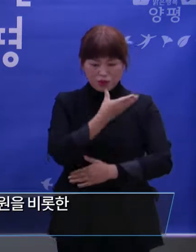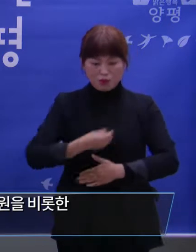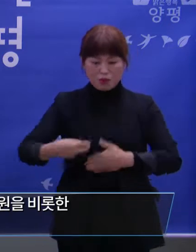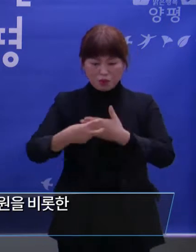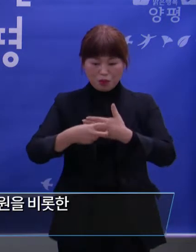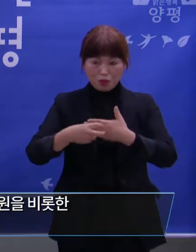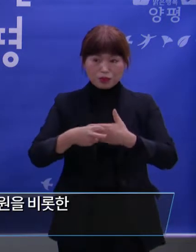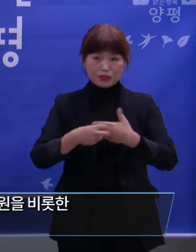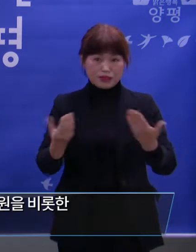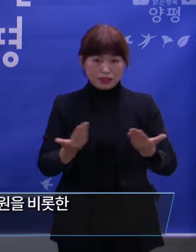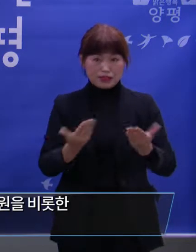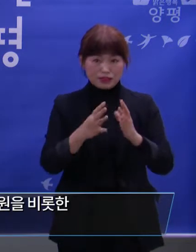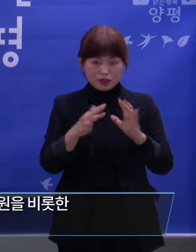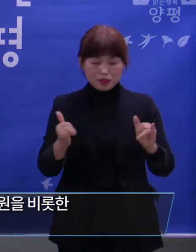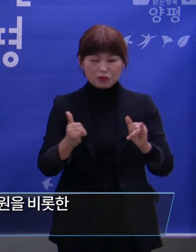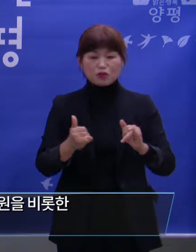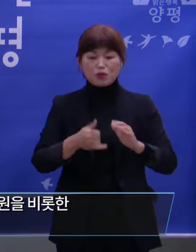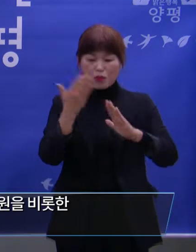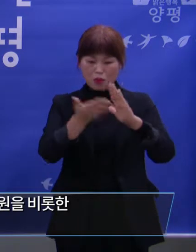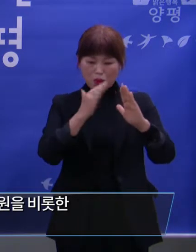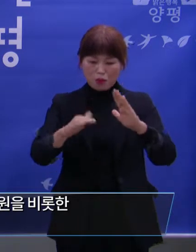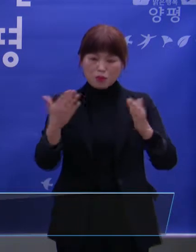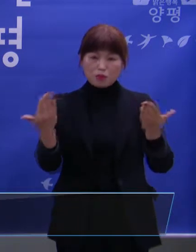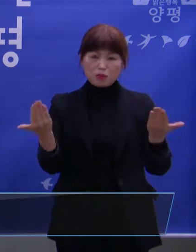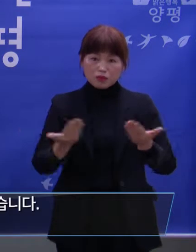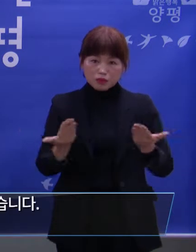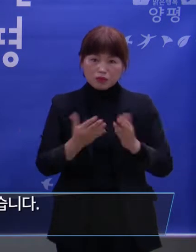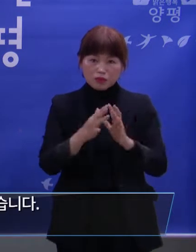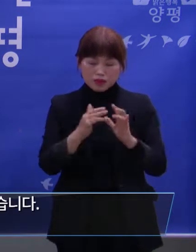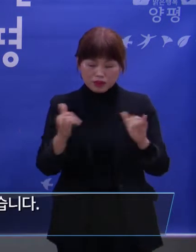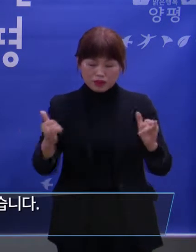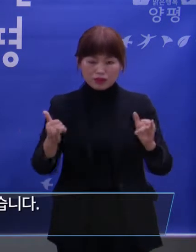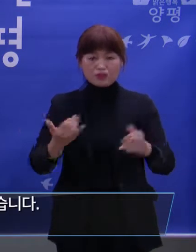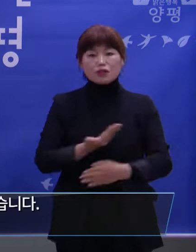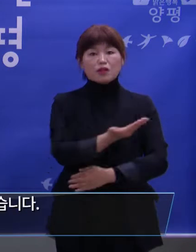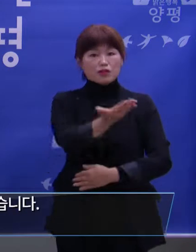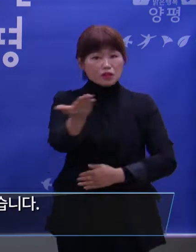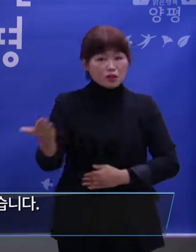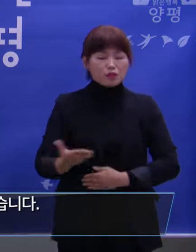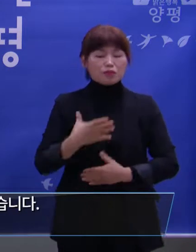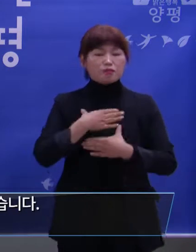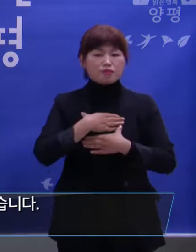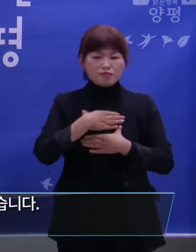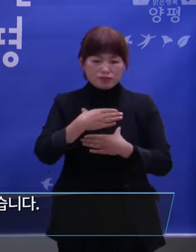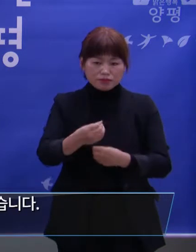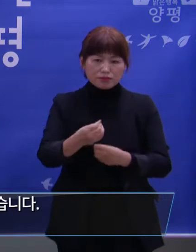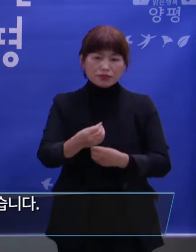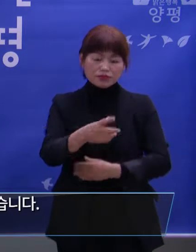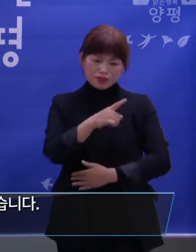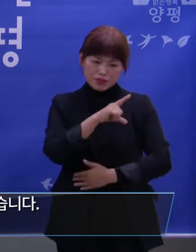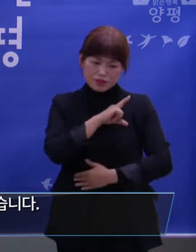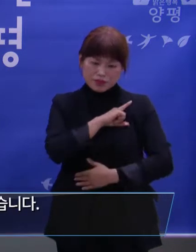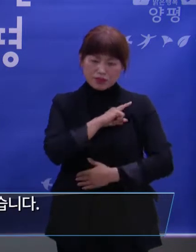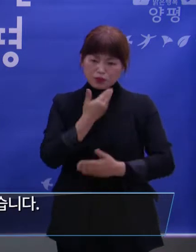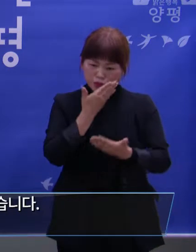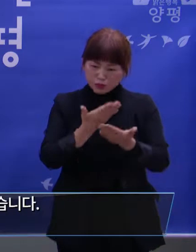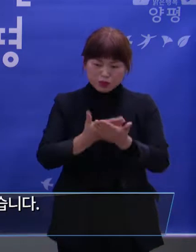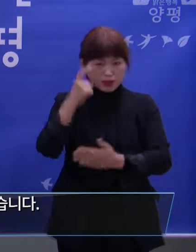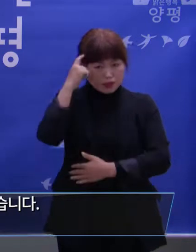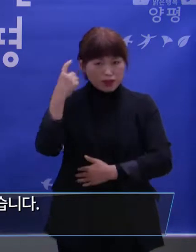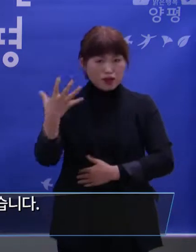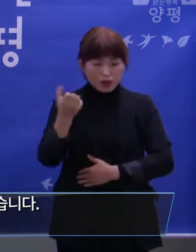비롯한 양평군 전 공직자 역시 국민 안전을 최우선으로 코로나19